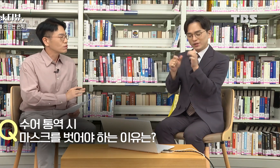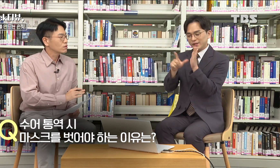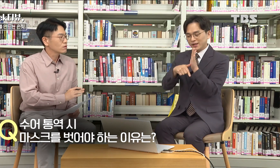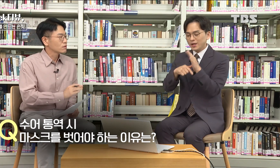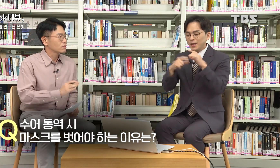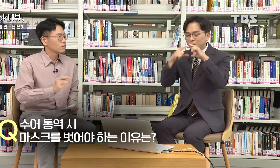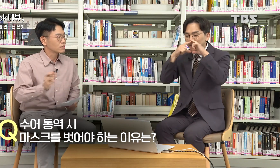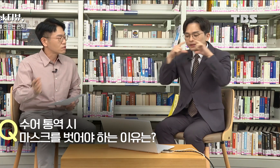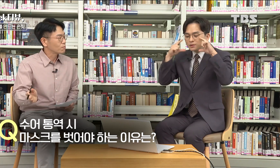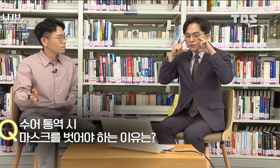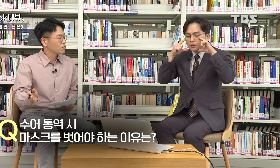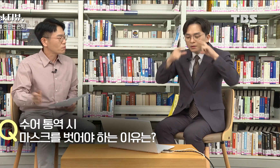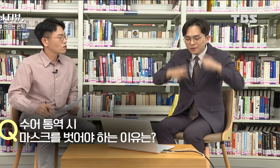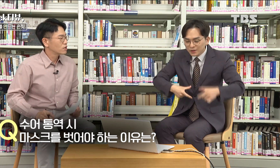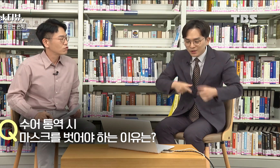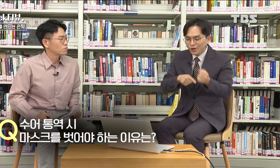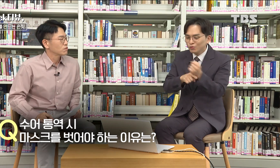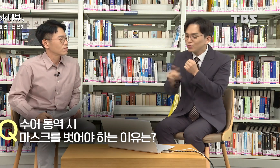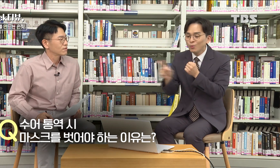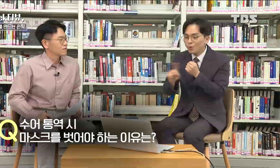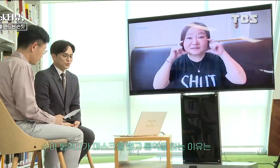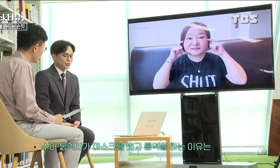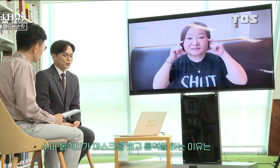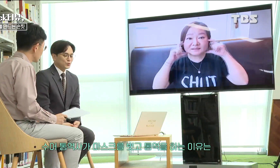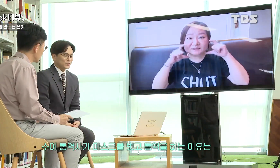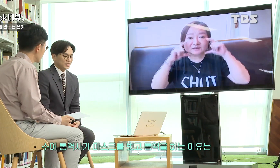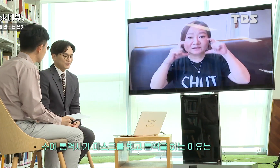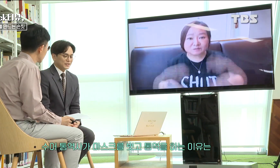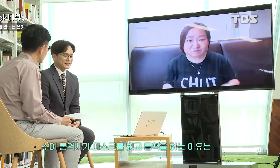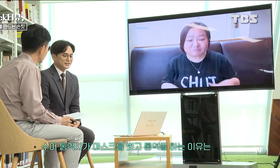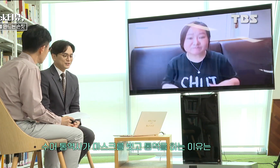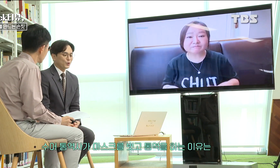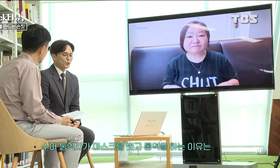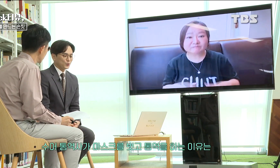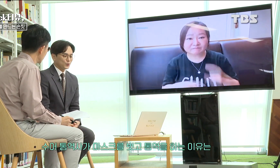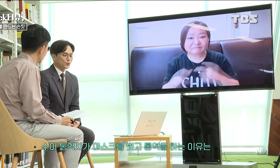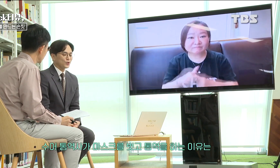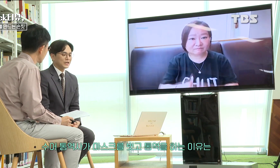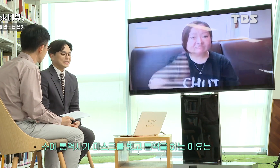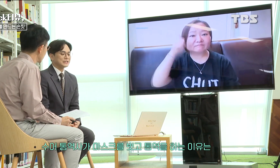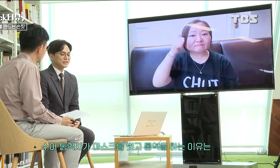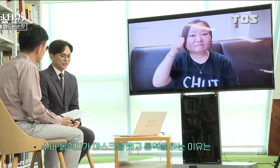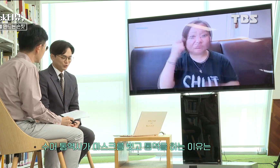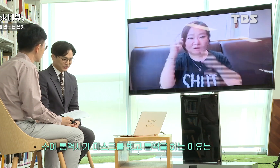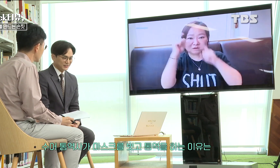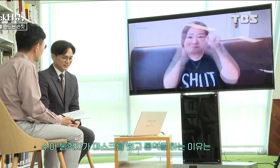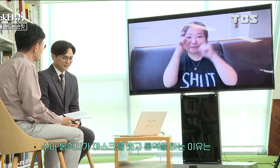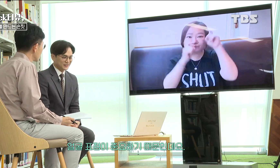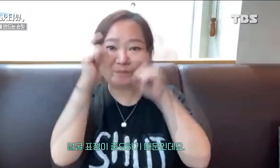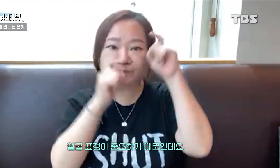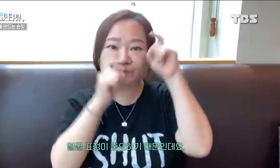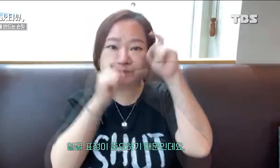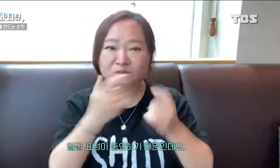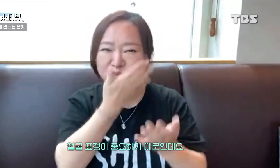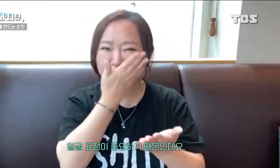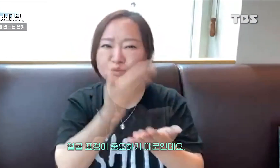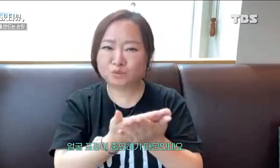이유를 그 직접 설명을 해주십시오. 수어 통역사가 마스크를 벗고 통역을 하는 이유는 얼굴 표정이